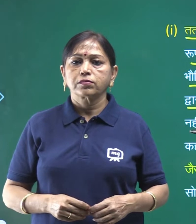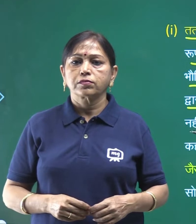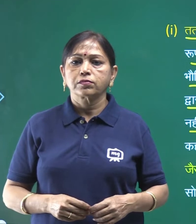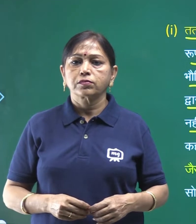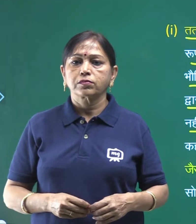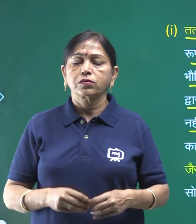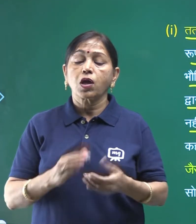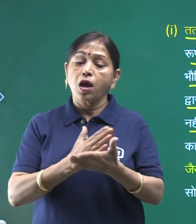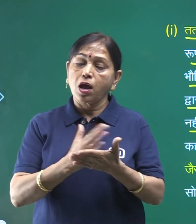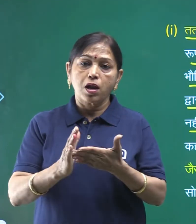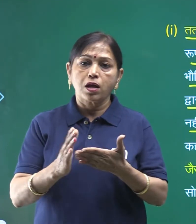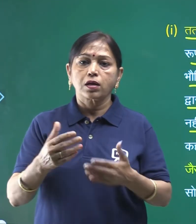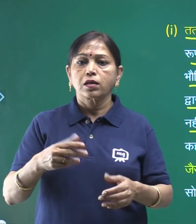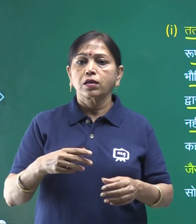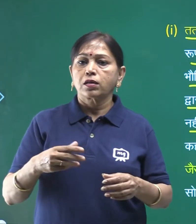अलग नहीं किया जा सकता है।